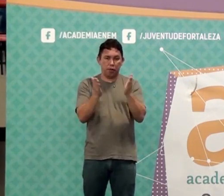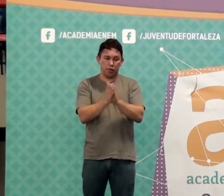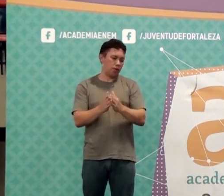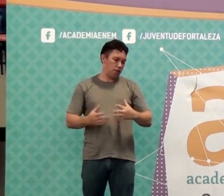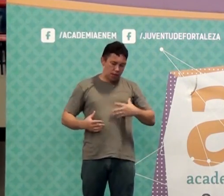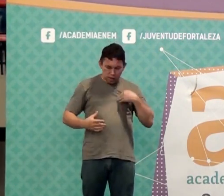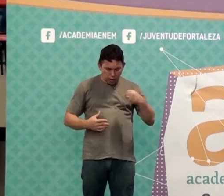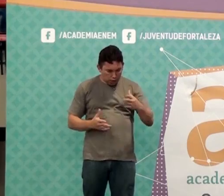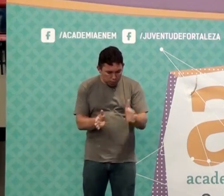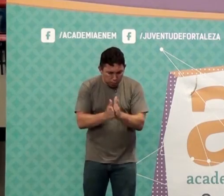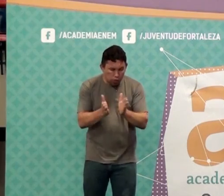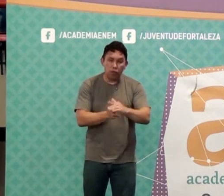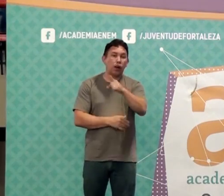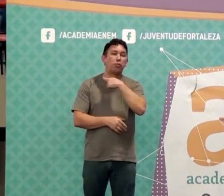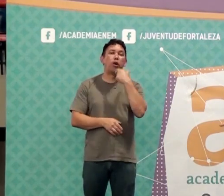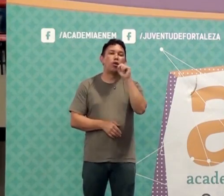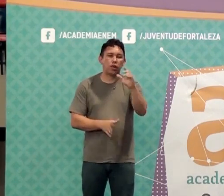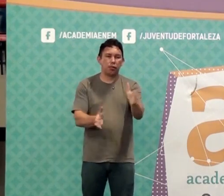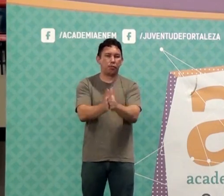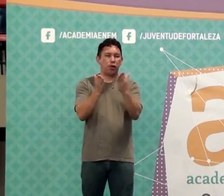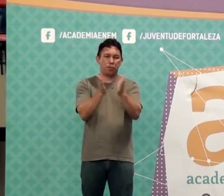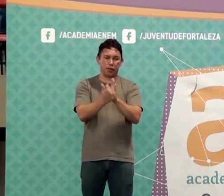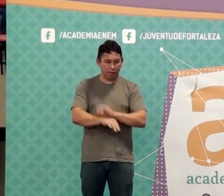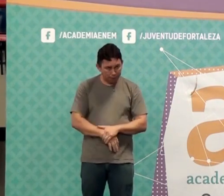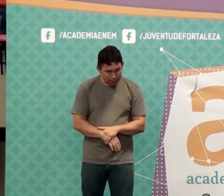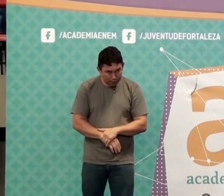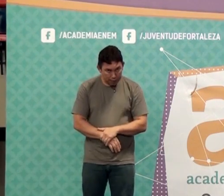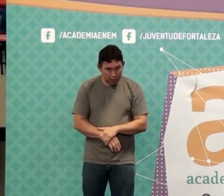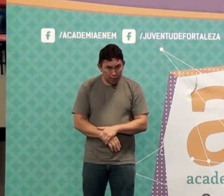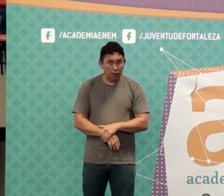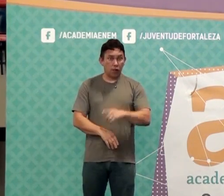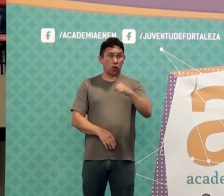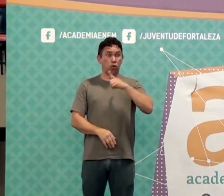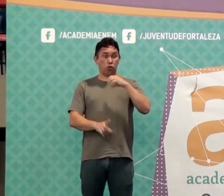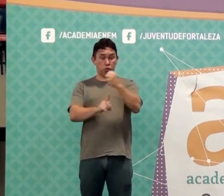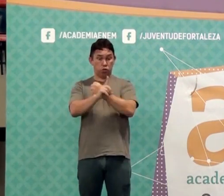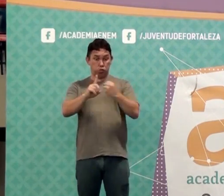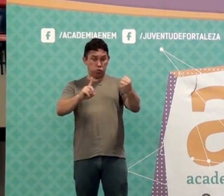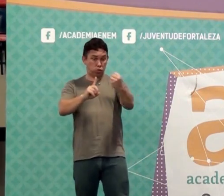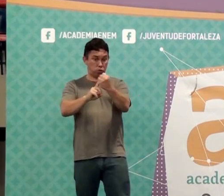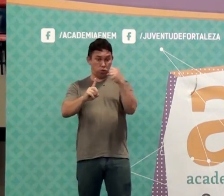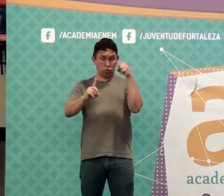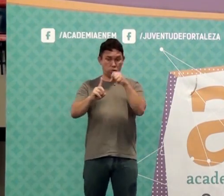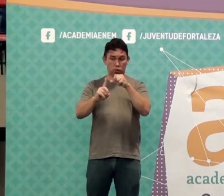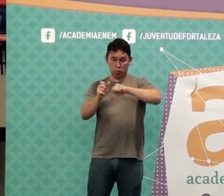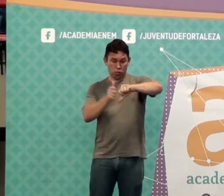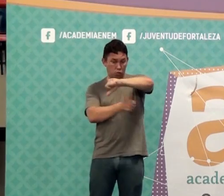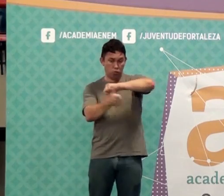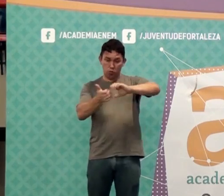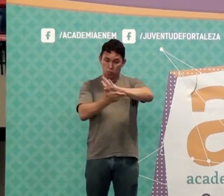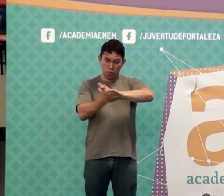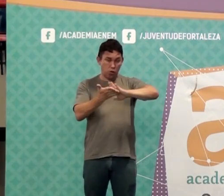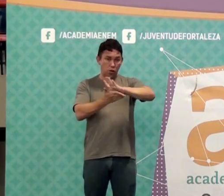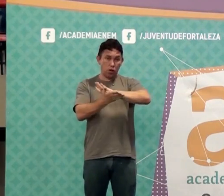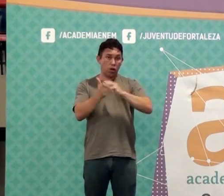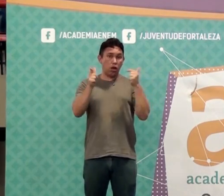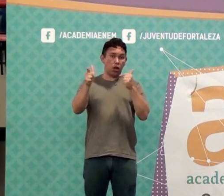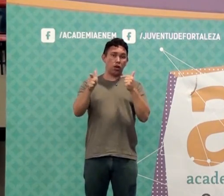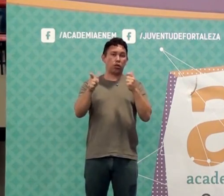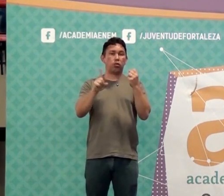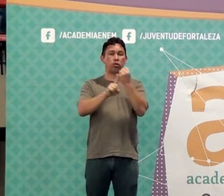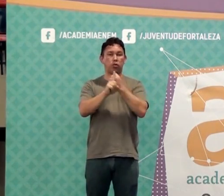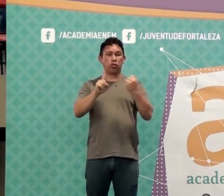indolente, vocês só têm uma coisa para vender: trabalho. Vocês não têm nada, vocês só têm o trabalho